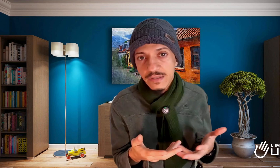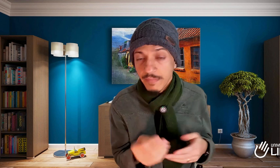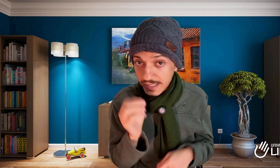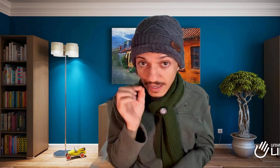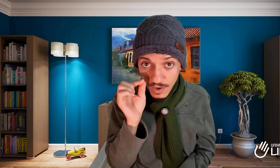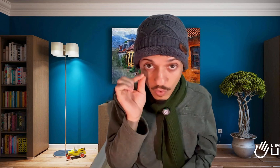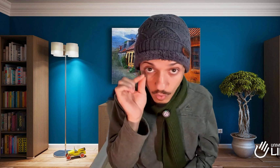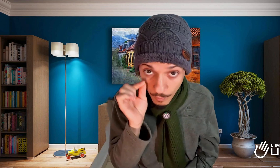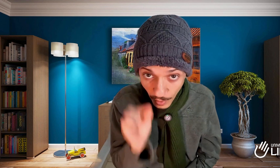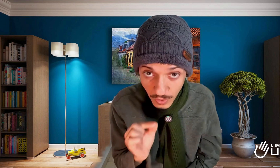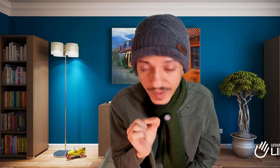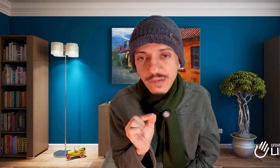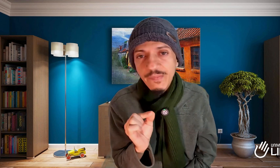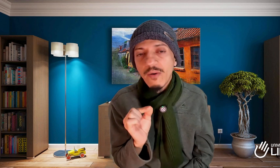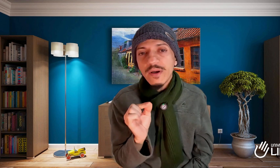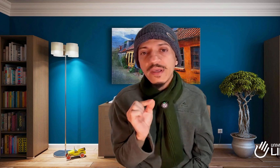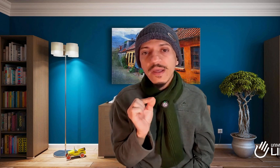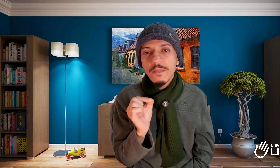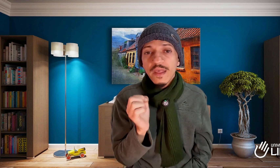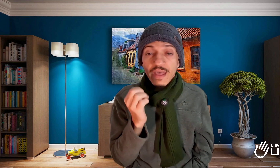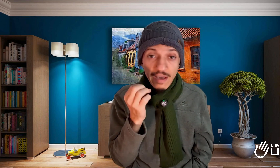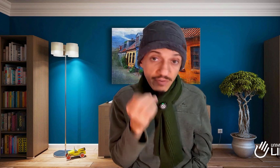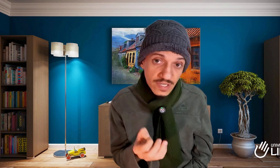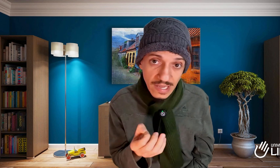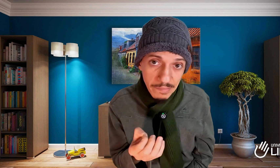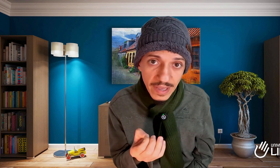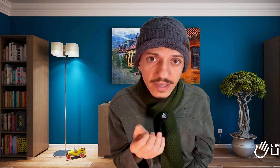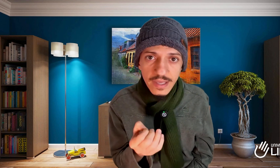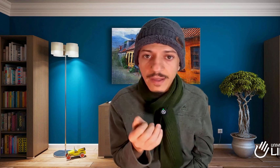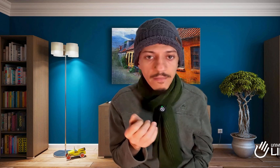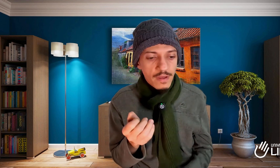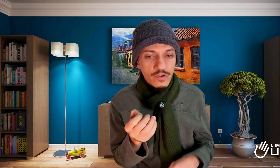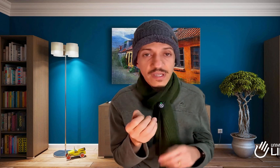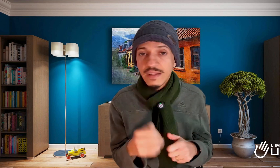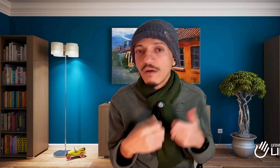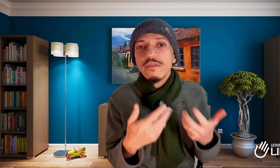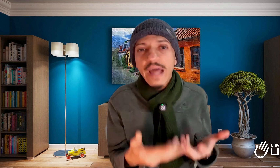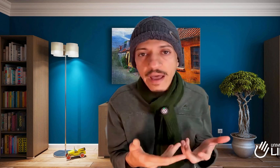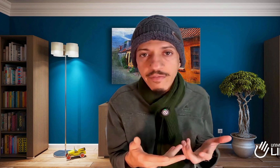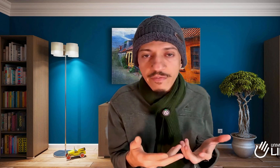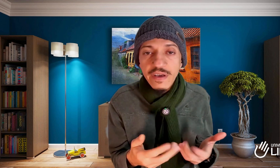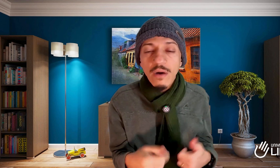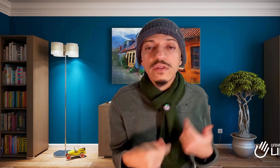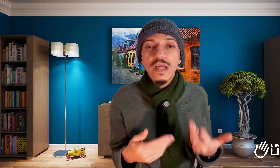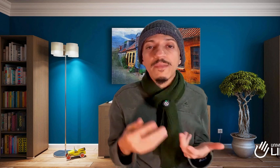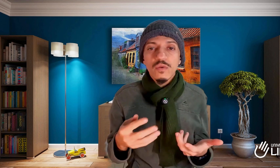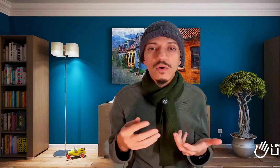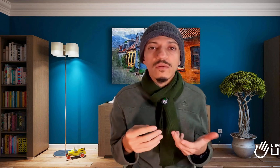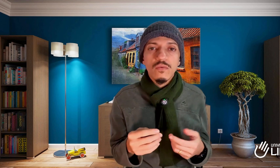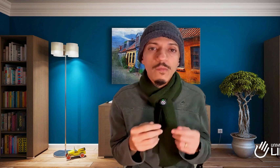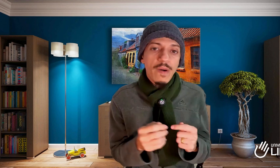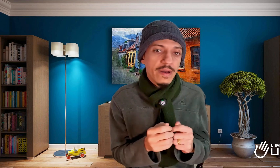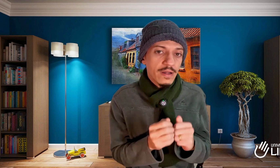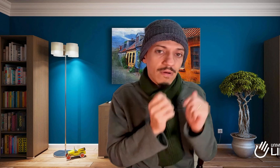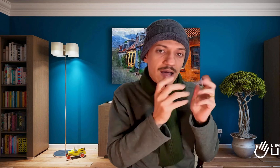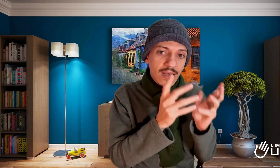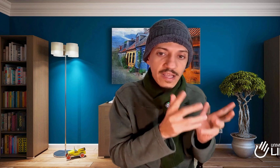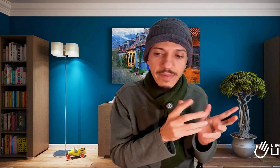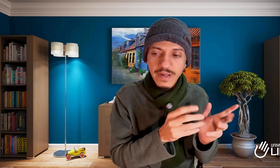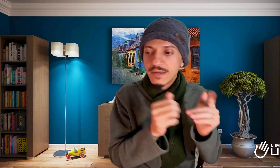mas o ponto principal aqui é você saber que você não deve ficar o tempo todo comparando a Libras com